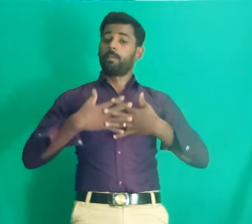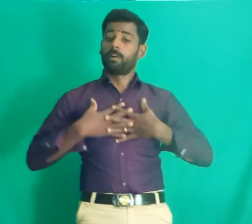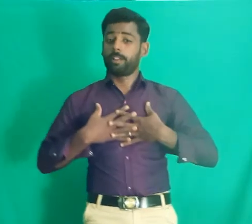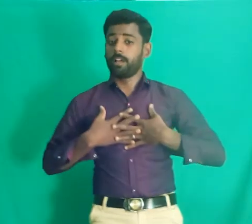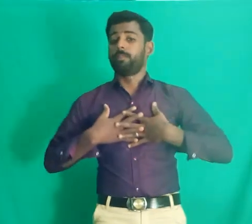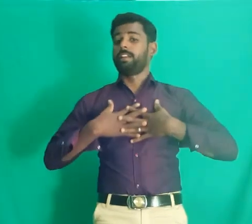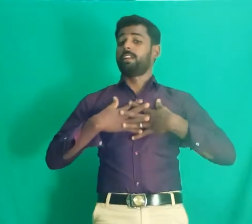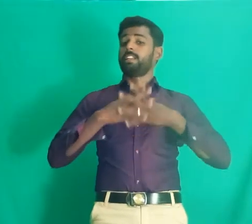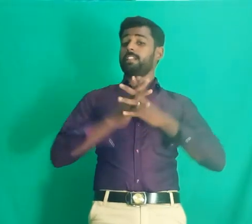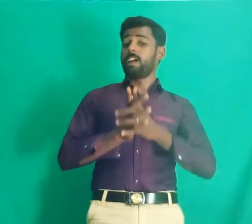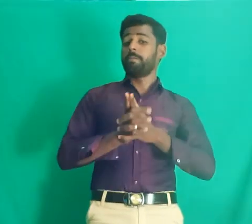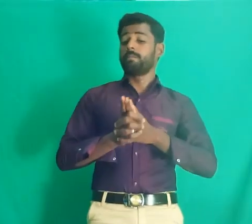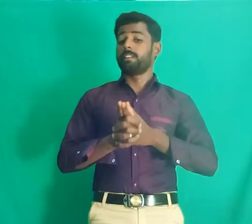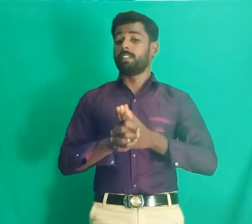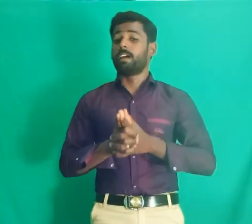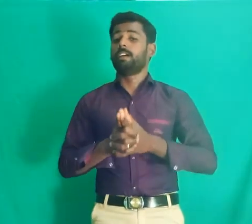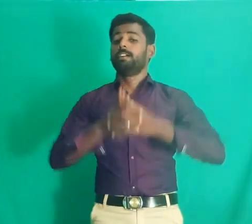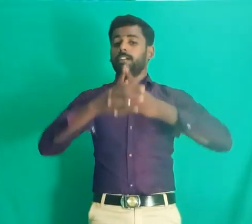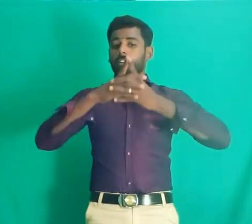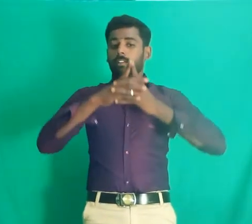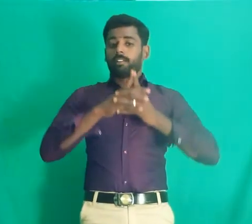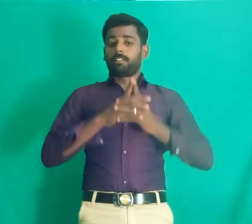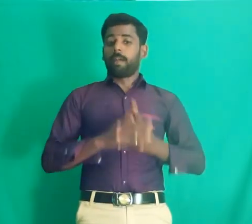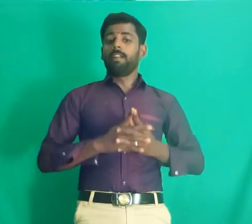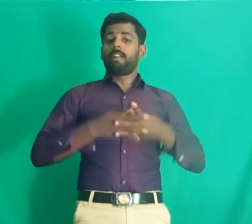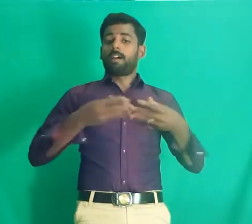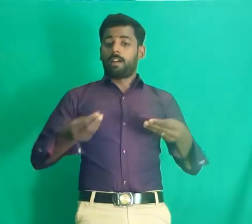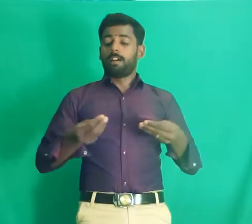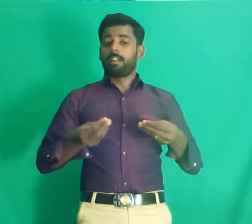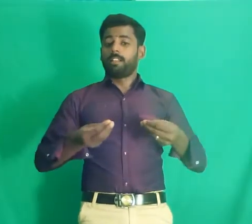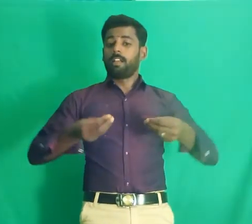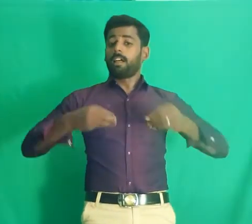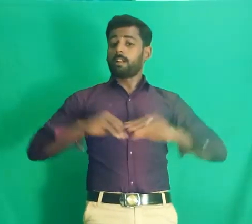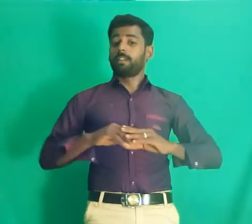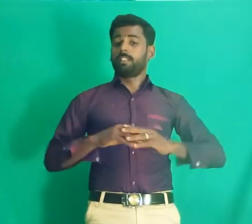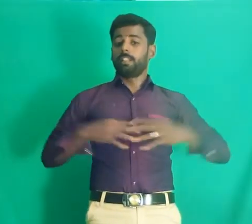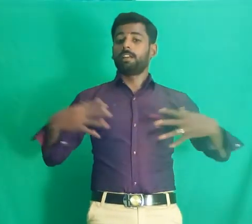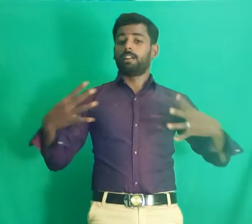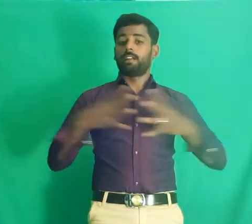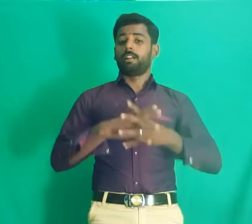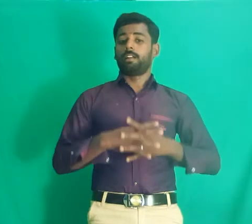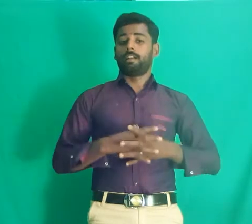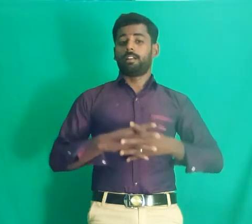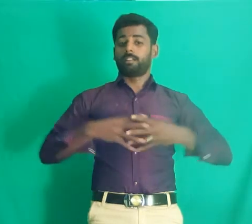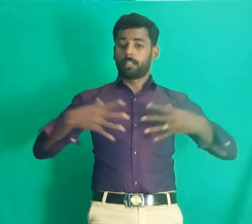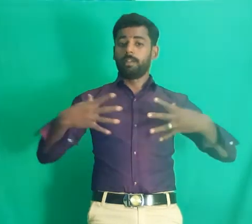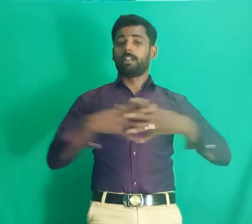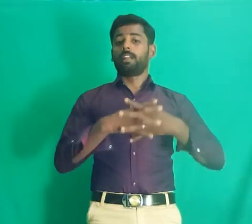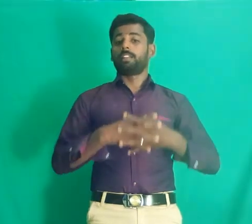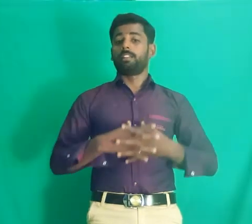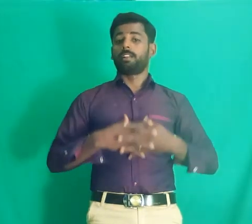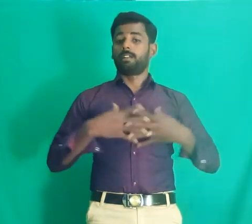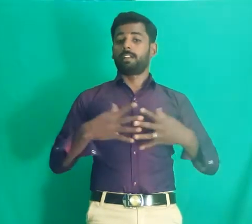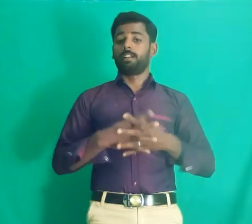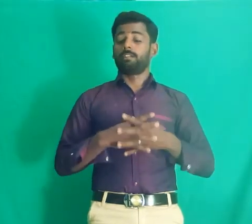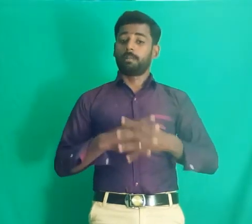அல்து